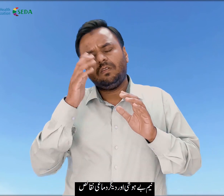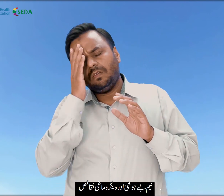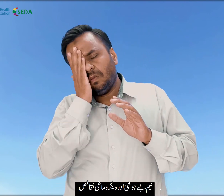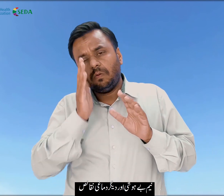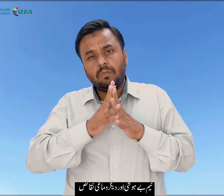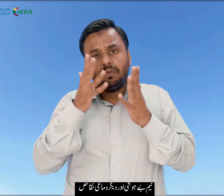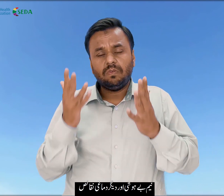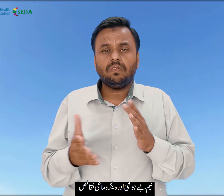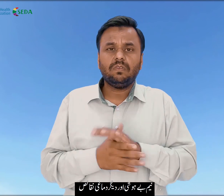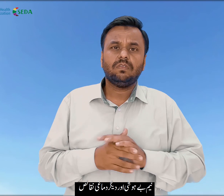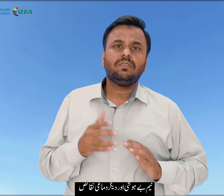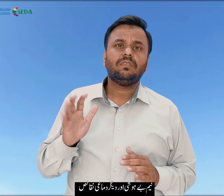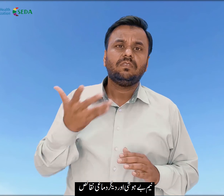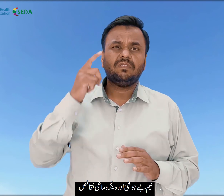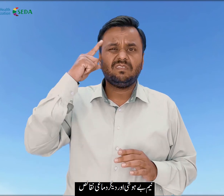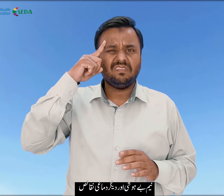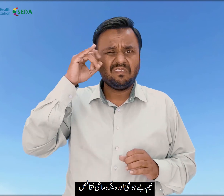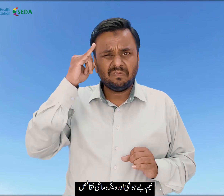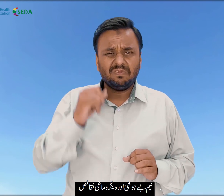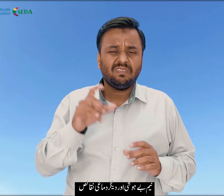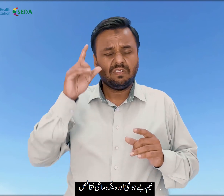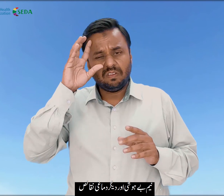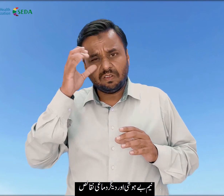بے ہوشی اور دیگر دماغی نقائص،